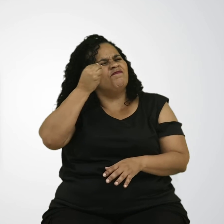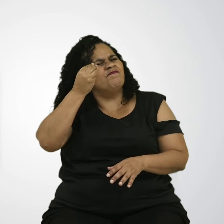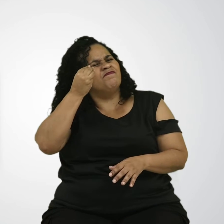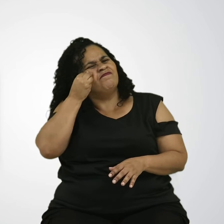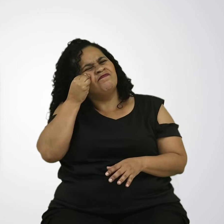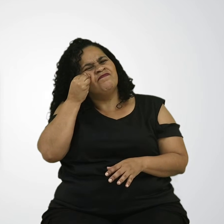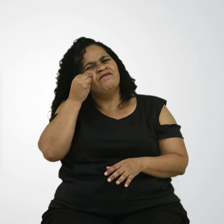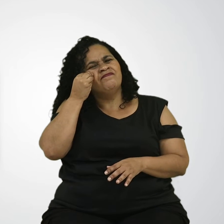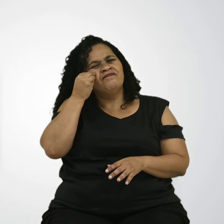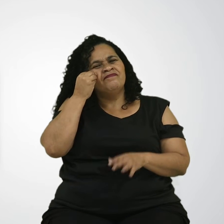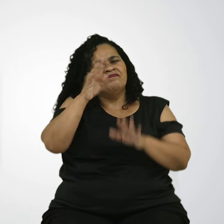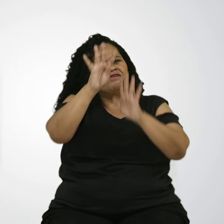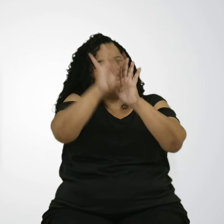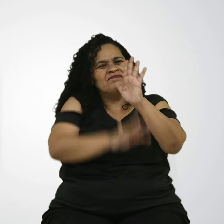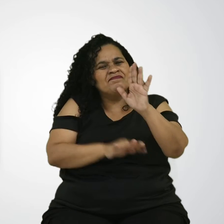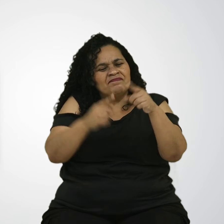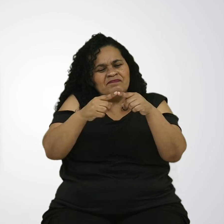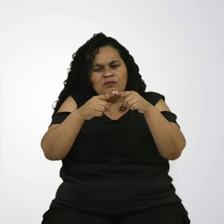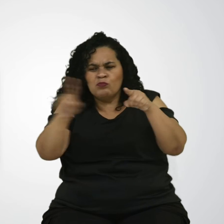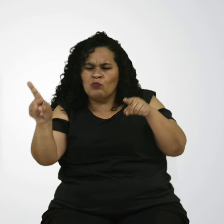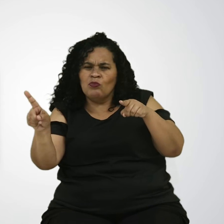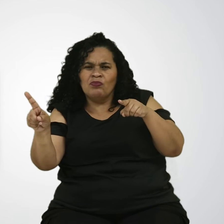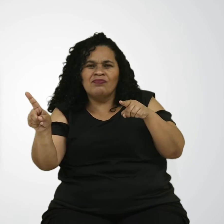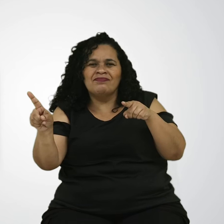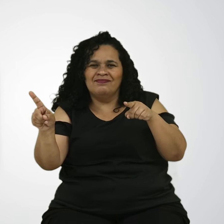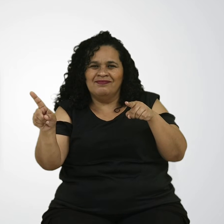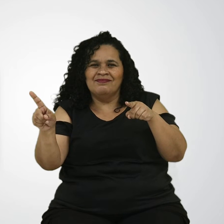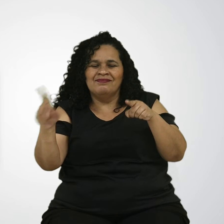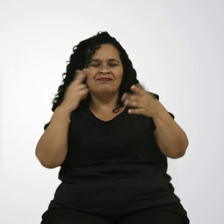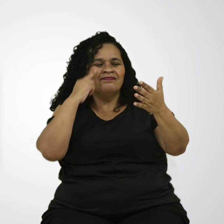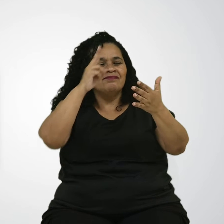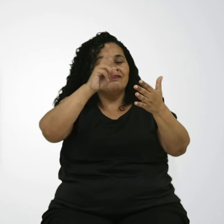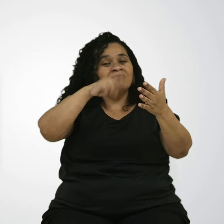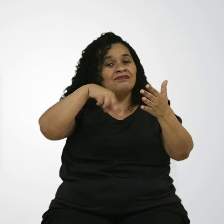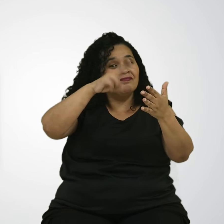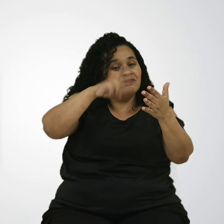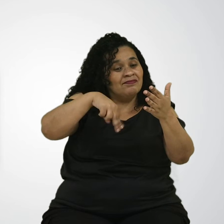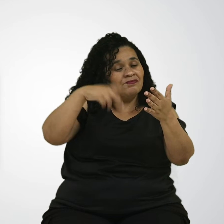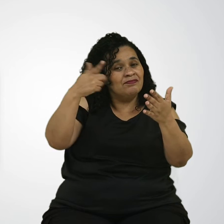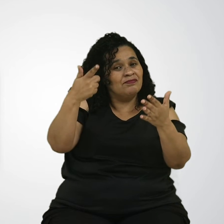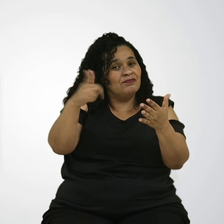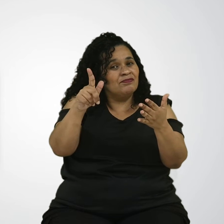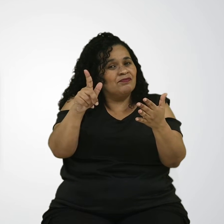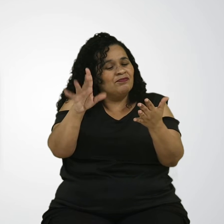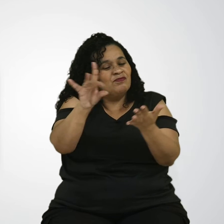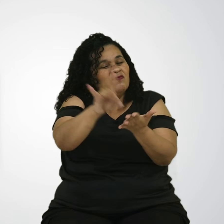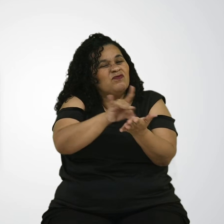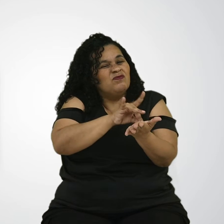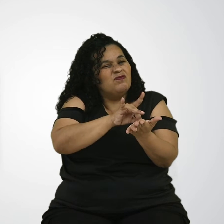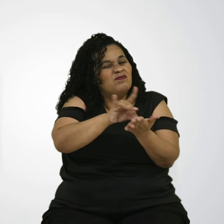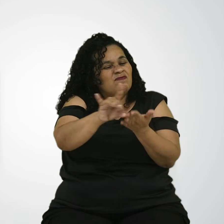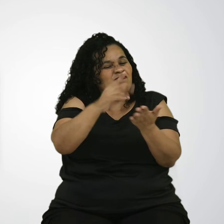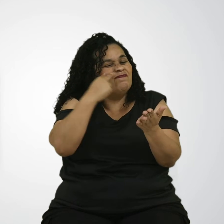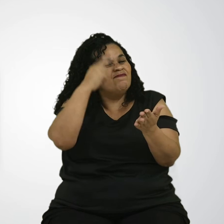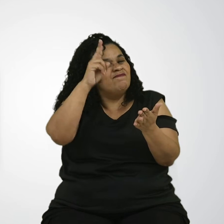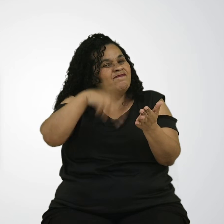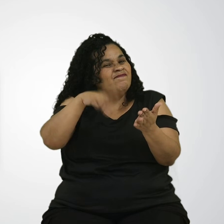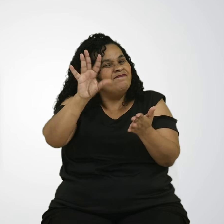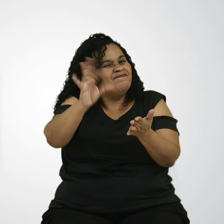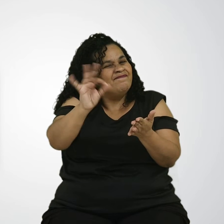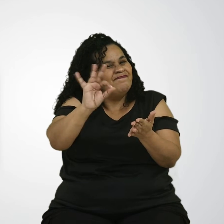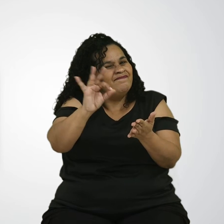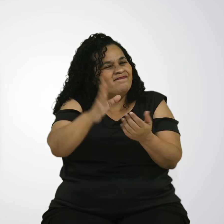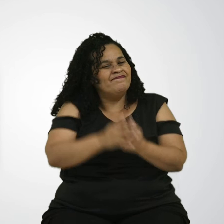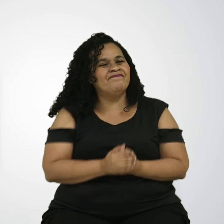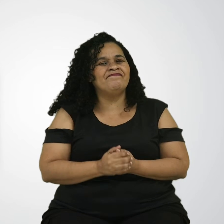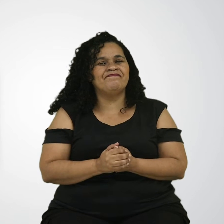cooptar, né, o texto sagrado, quando lê a segunda parte, às vezes até finge que não leu, mas ela é interessante.